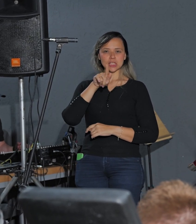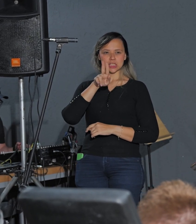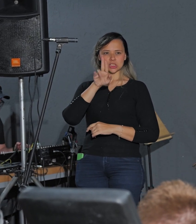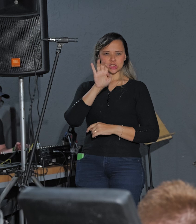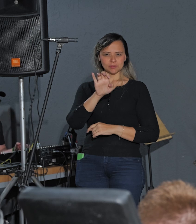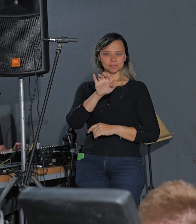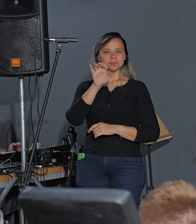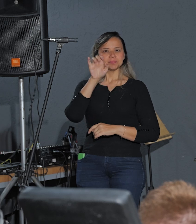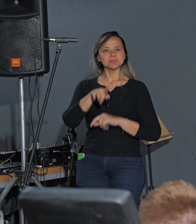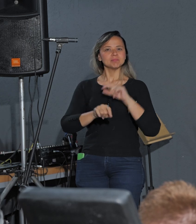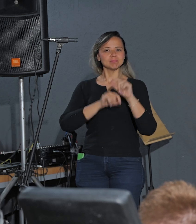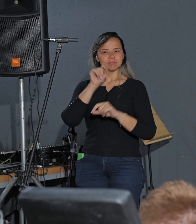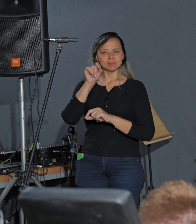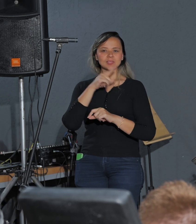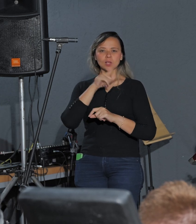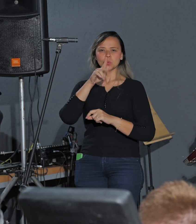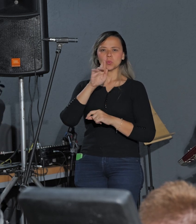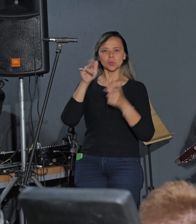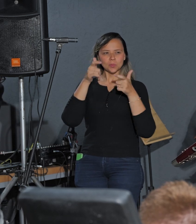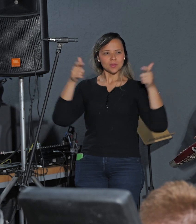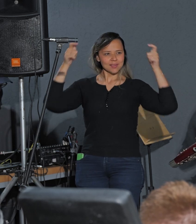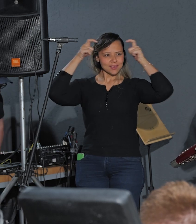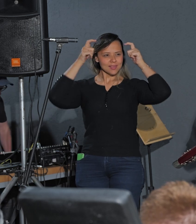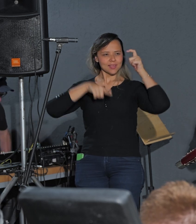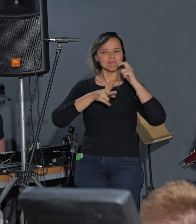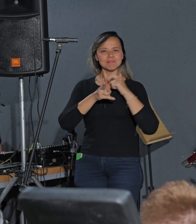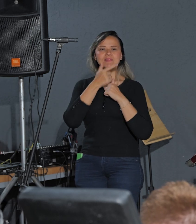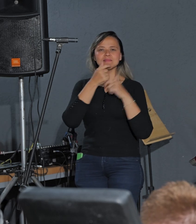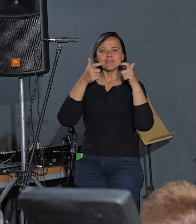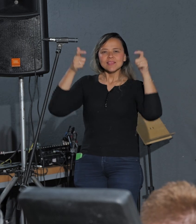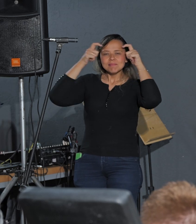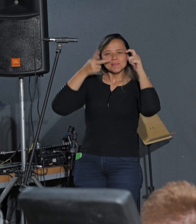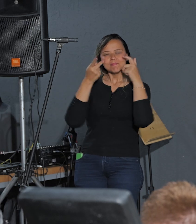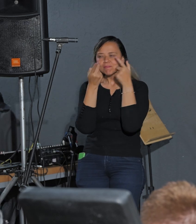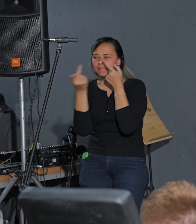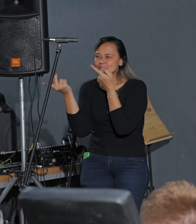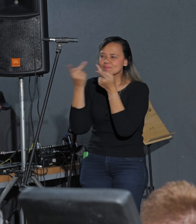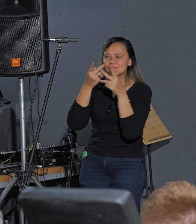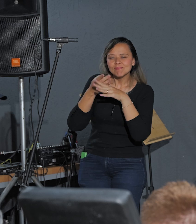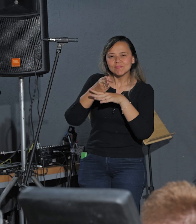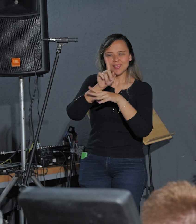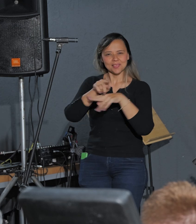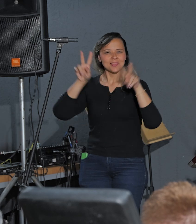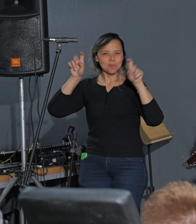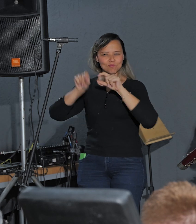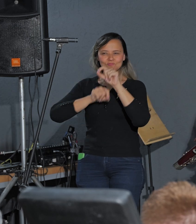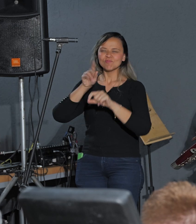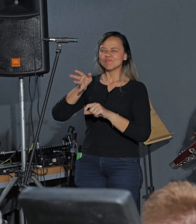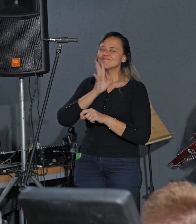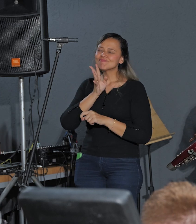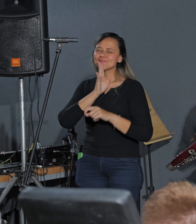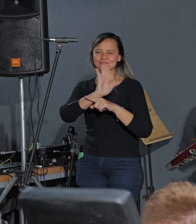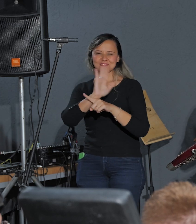é a Gruta do Rei. Então era onde o rei sempre ia visitar. Então é aquele tema, vocês já devem ter ouvido